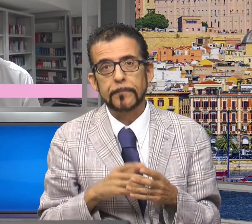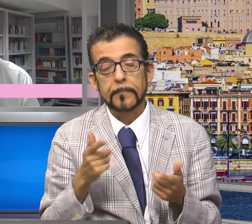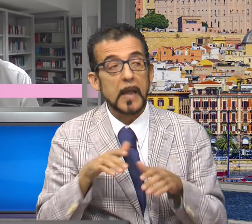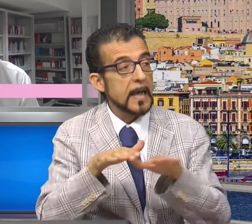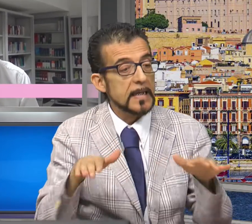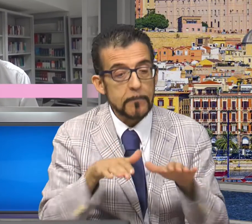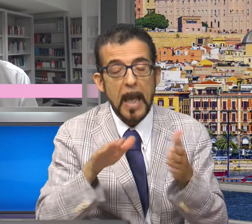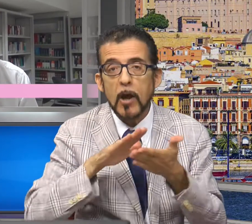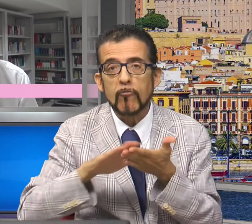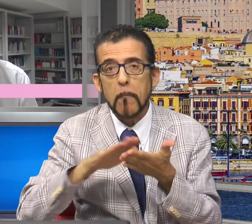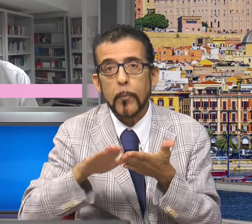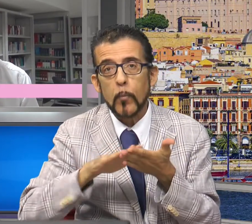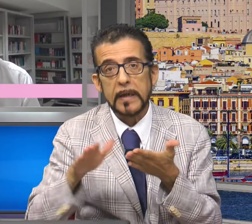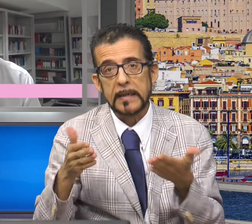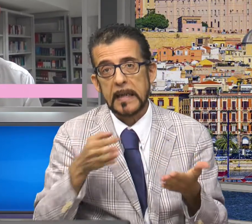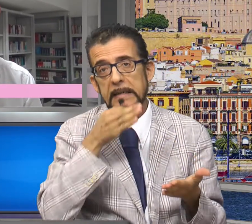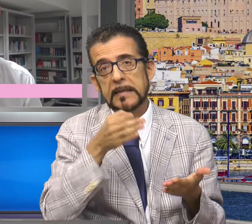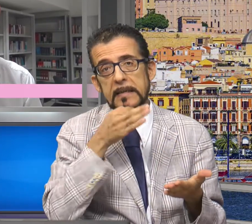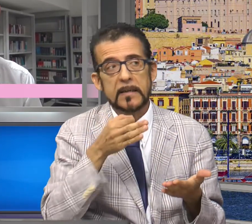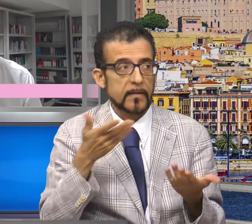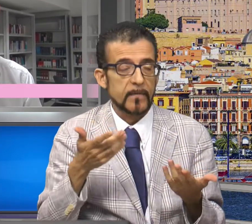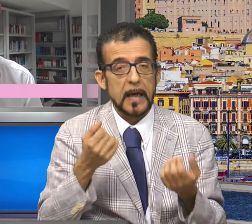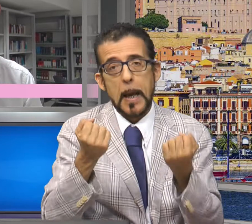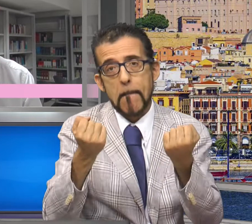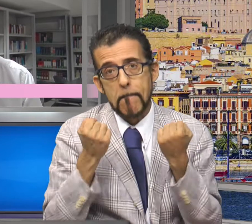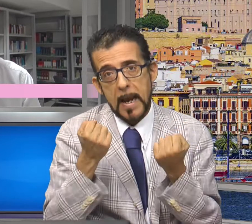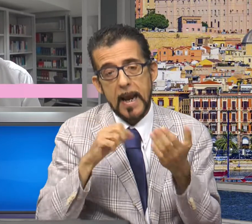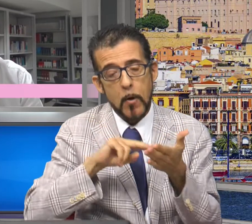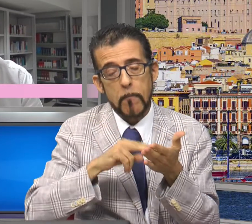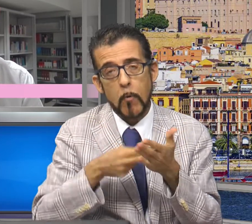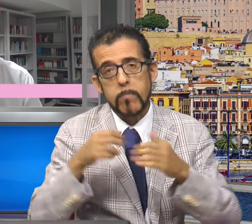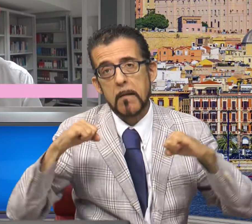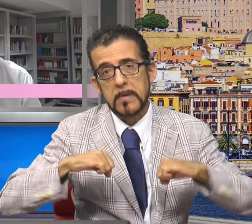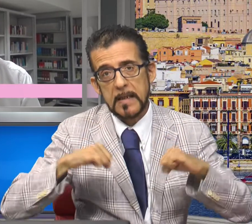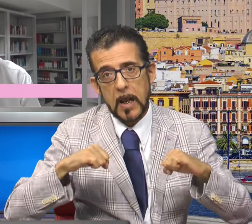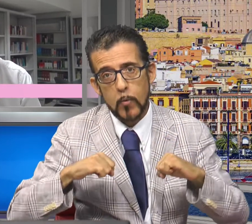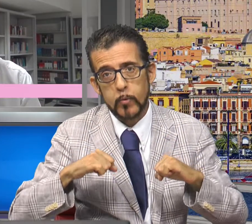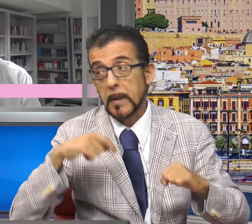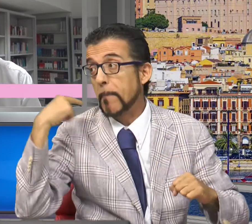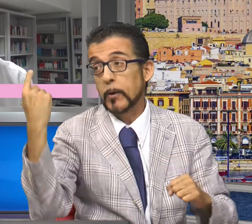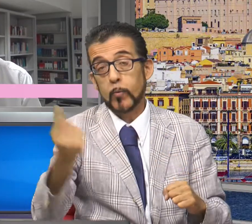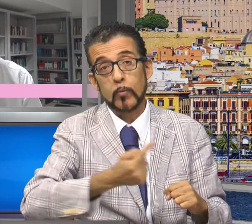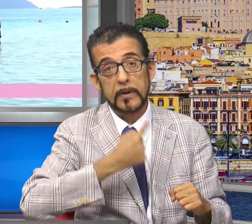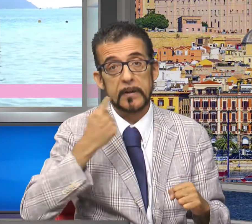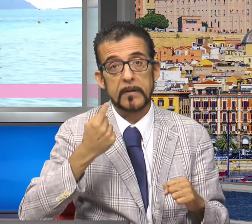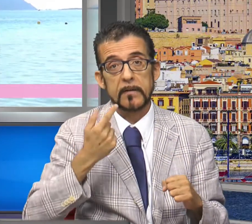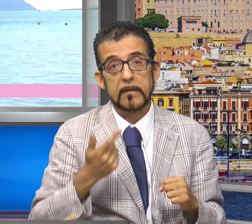dire anche avere meno problemi di salute per tutti noi, ma soprattutto meno problemi